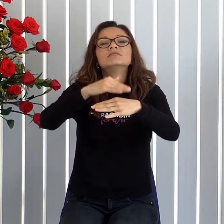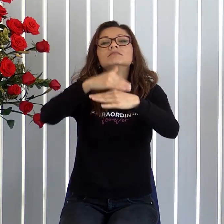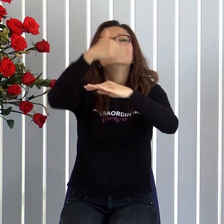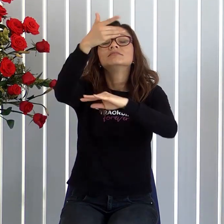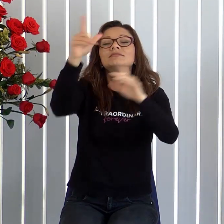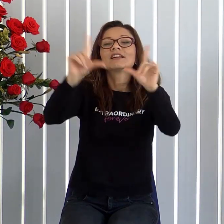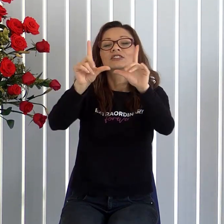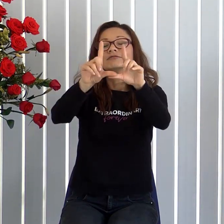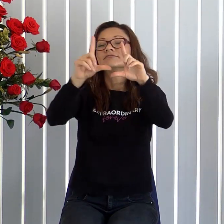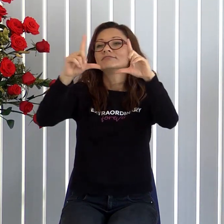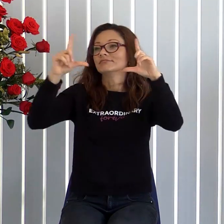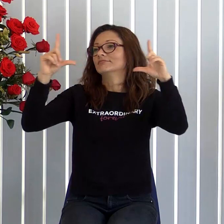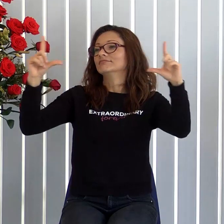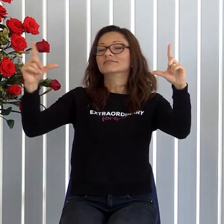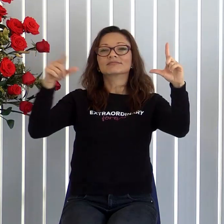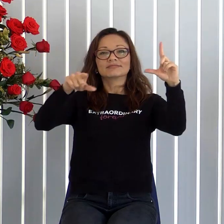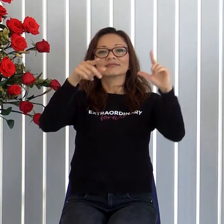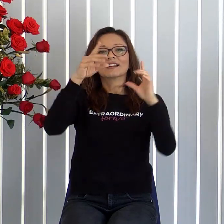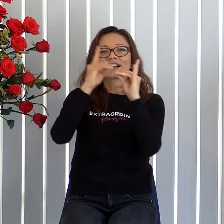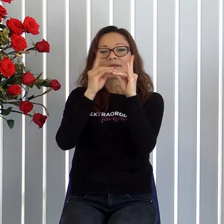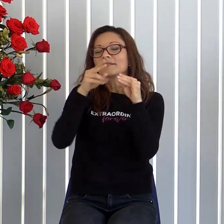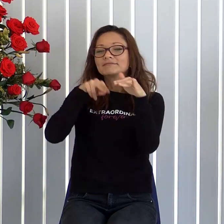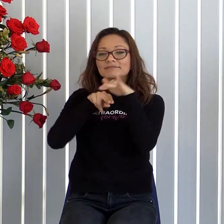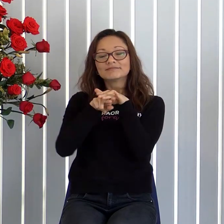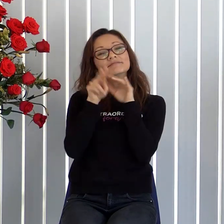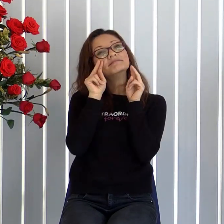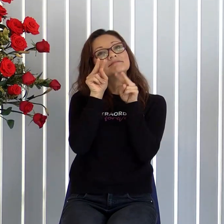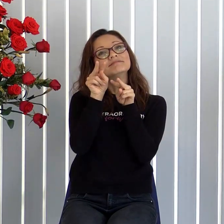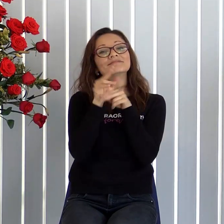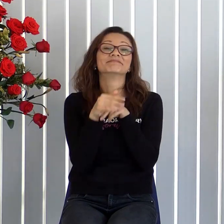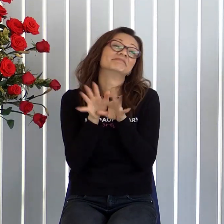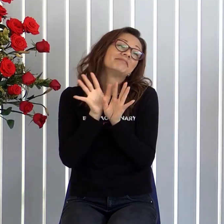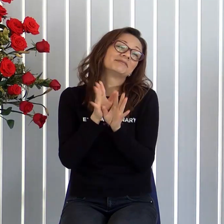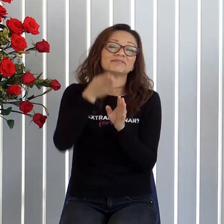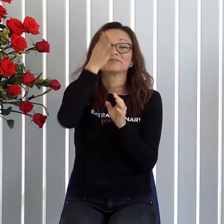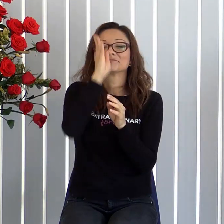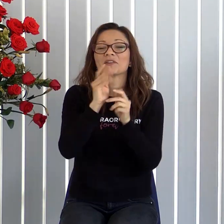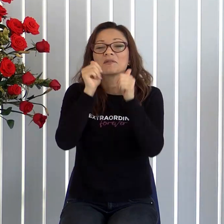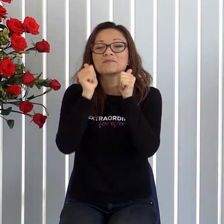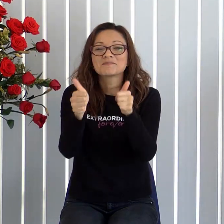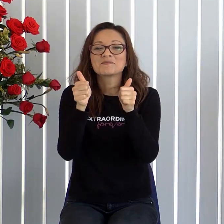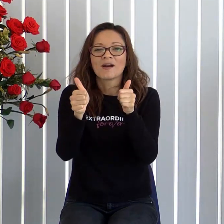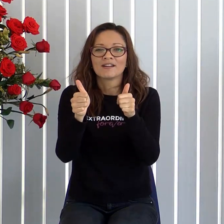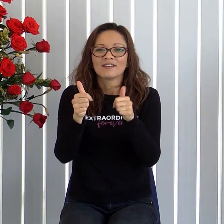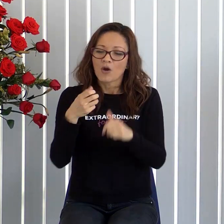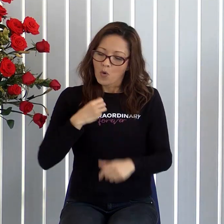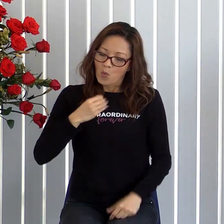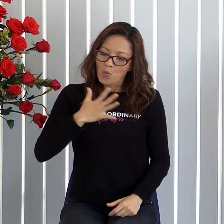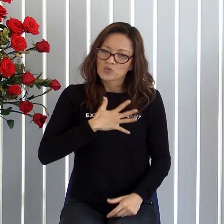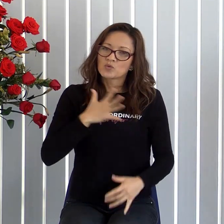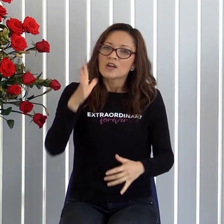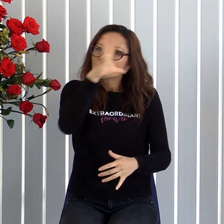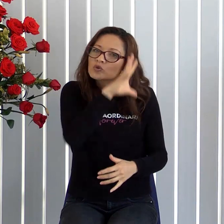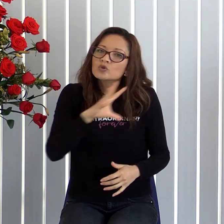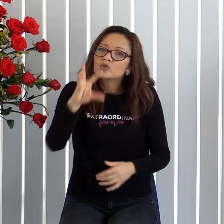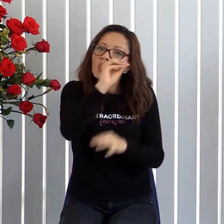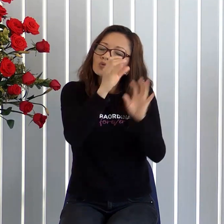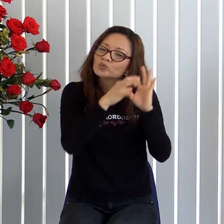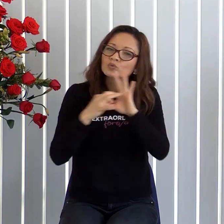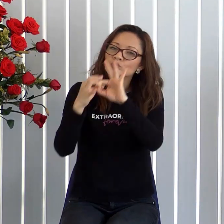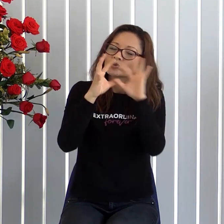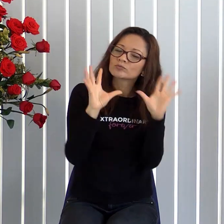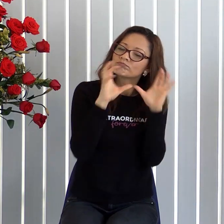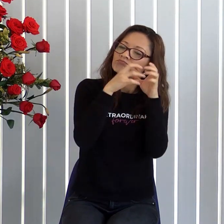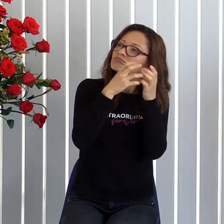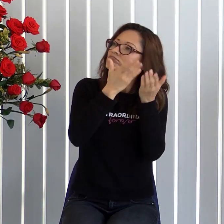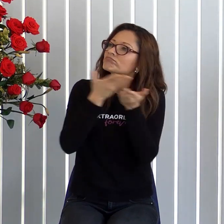entonces me hace meterme hasta debajo de sus cobijas. Dios bueno, ¿no? Que nos permite realmente rendir el culto en cualquier situación.